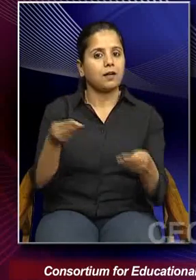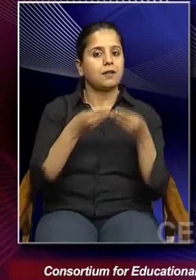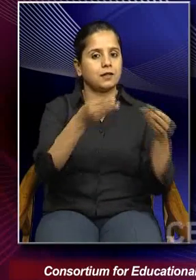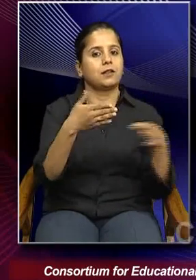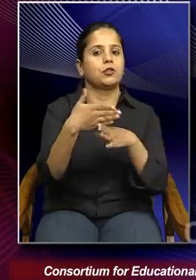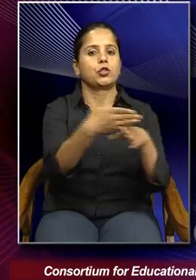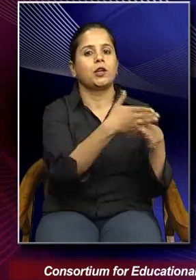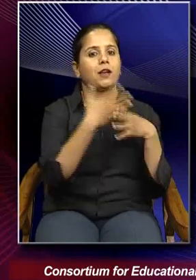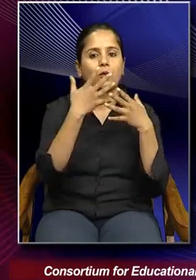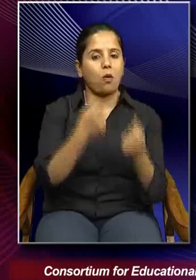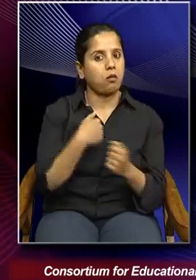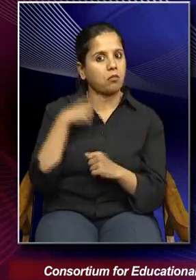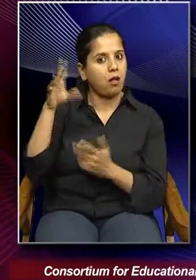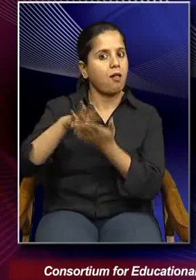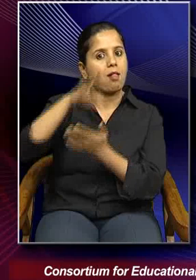भी चाहता है